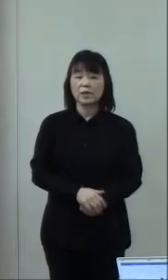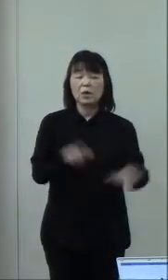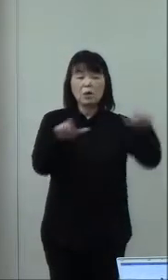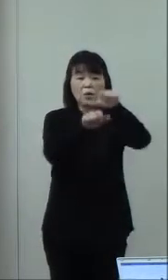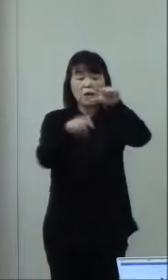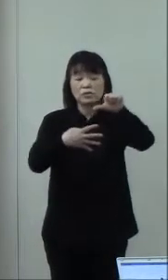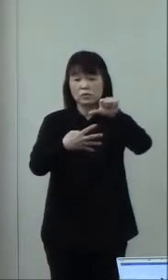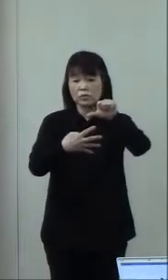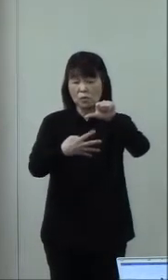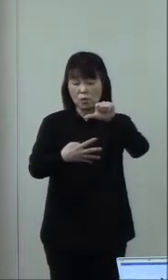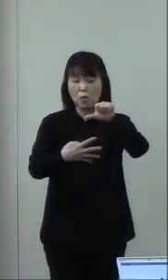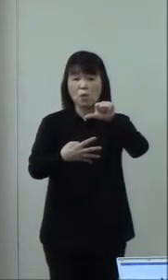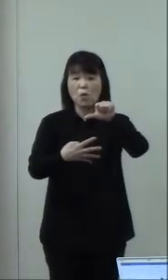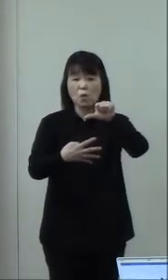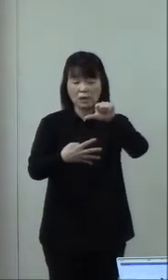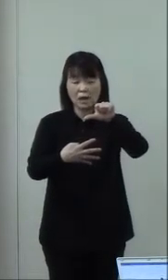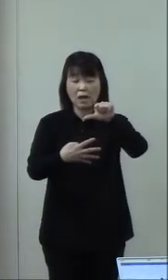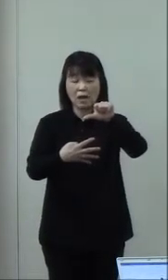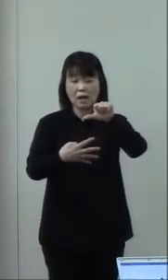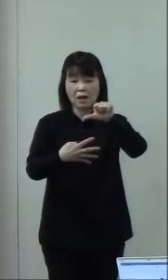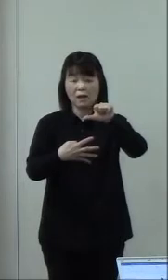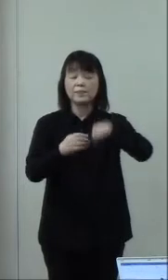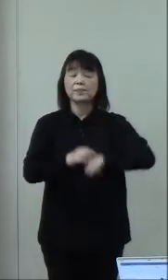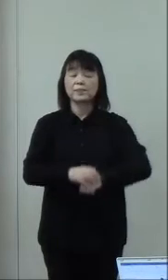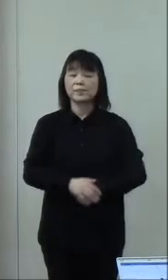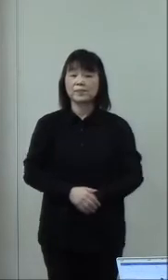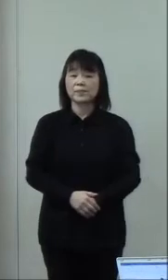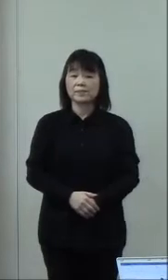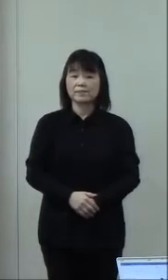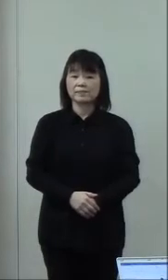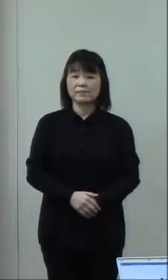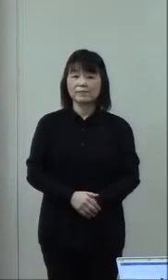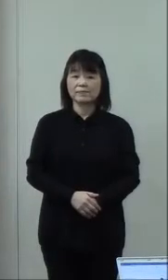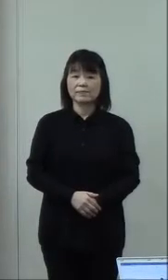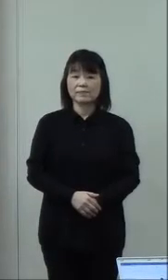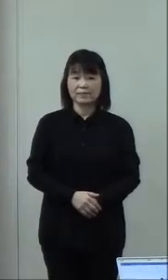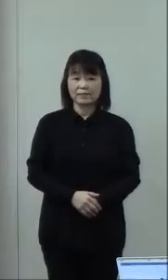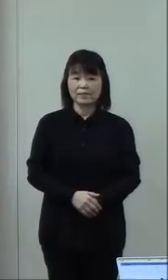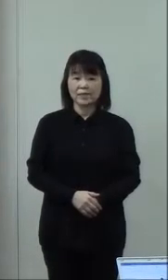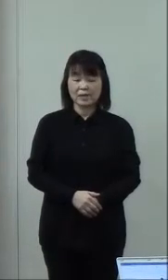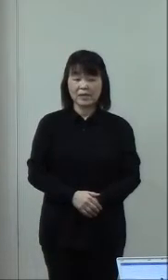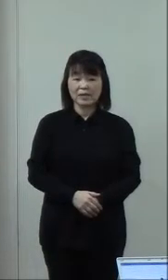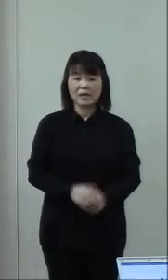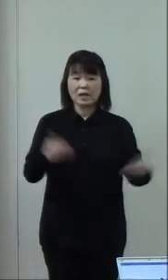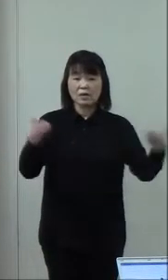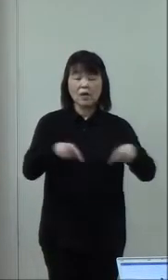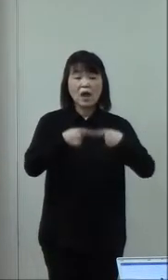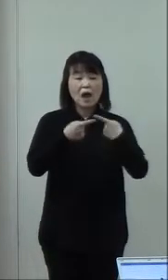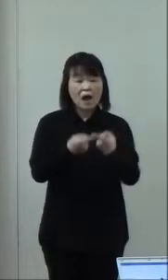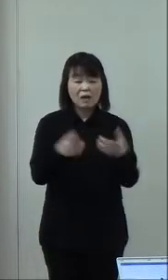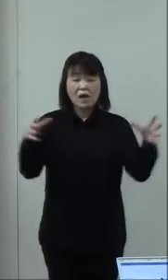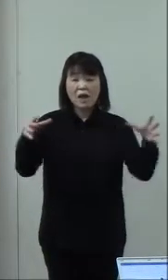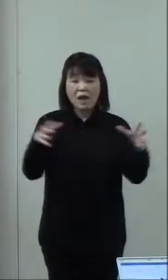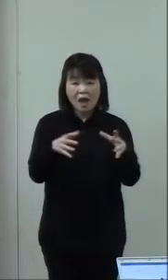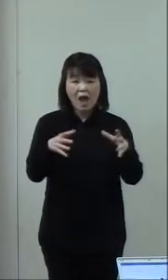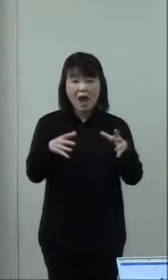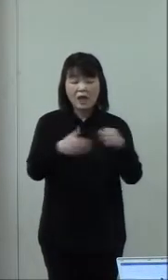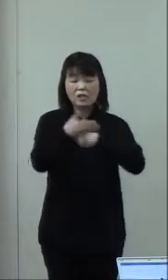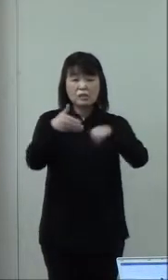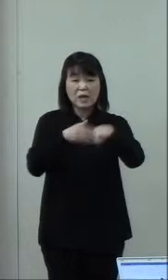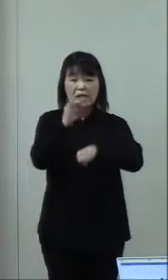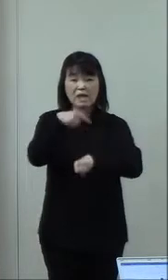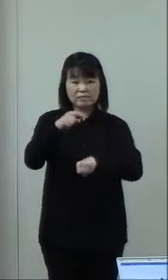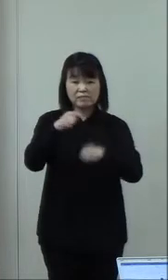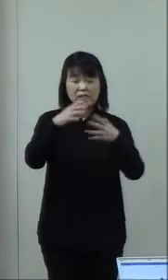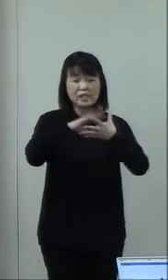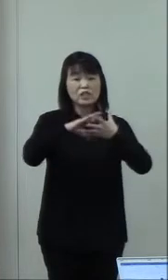4日、この1問目ですね、5月4日、就職フェア島根 in 出雲の開催を